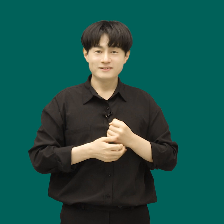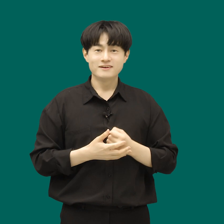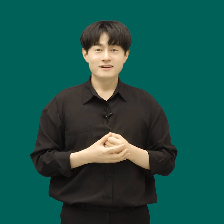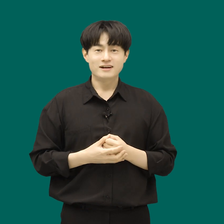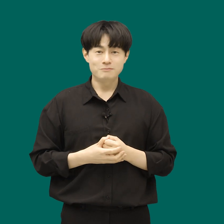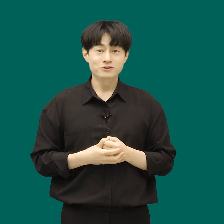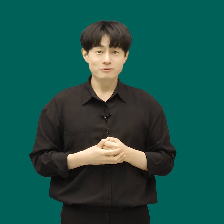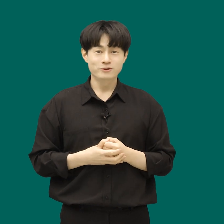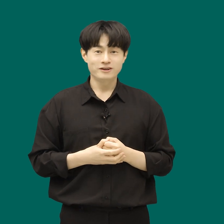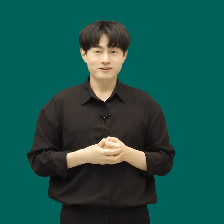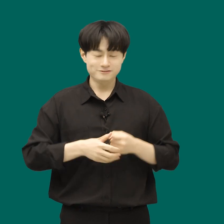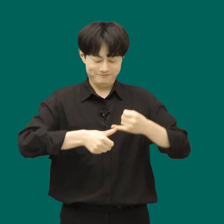한 번 더 해볼게요.